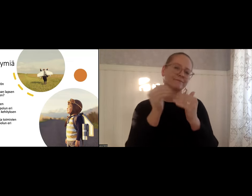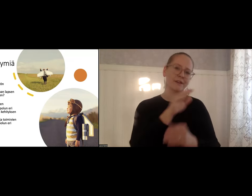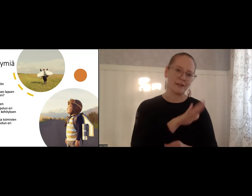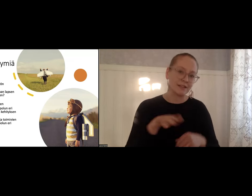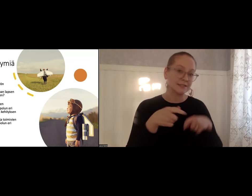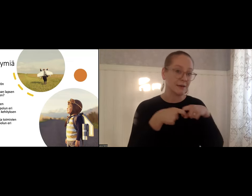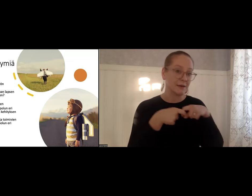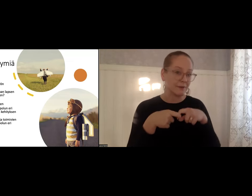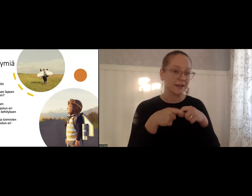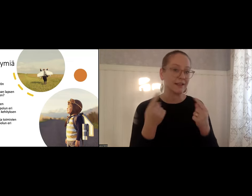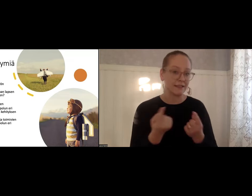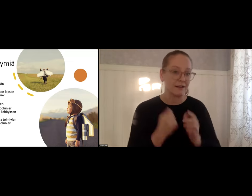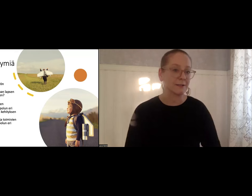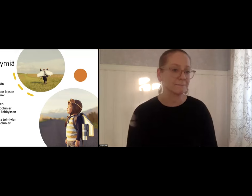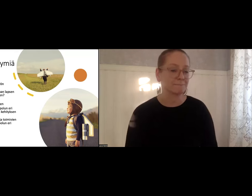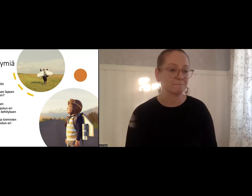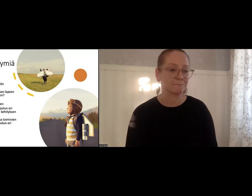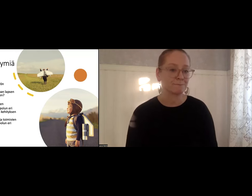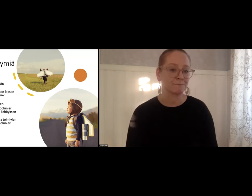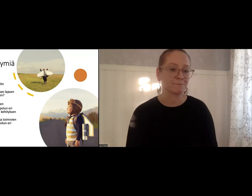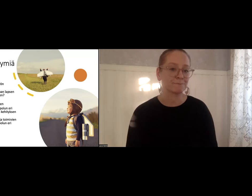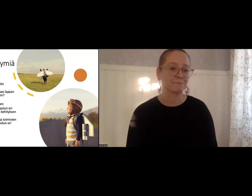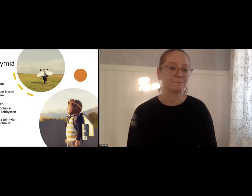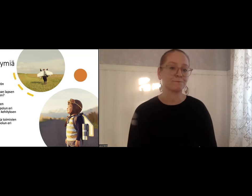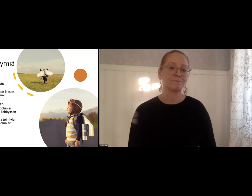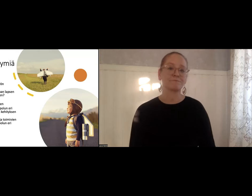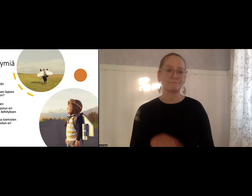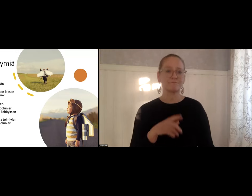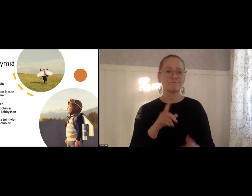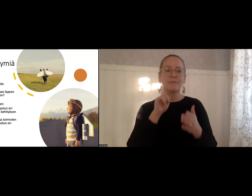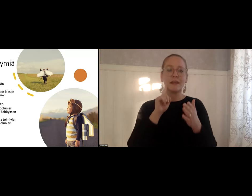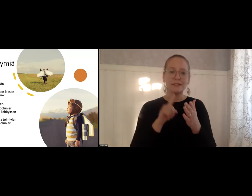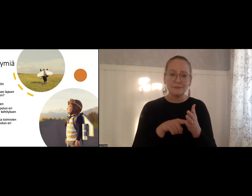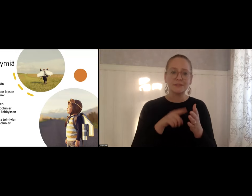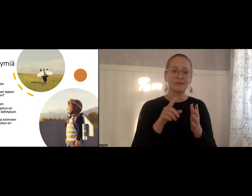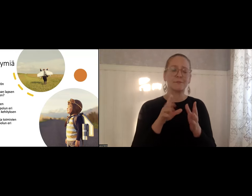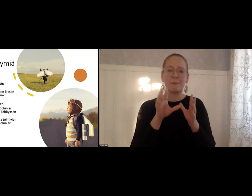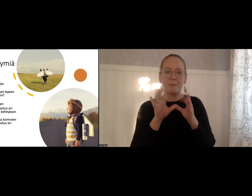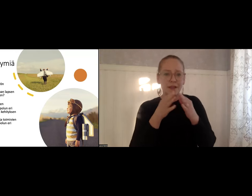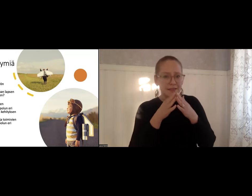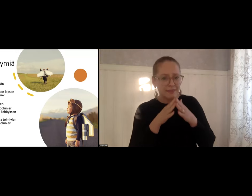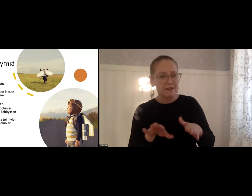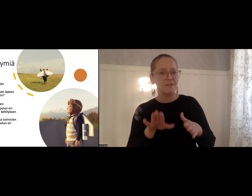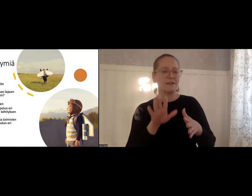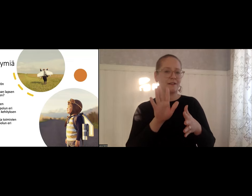olisivat tärkeitä asioita, että me saadaan lasten ja perheiden tilannetta parannettua, eli mitkä ovat ne